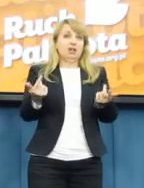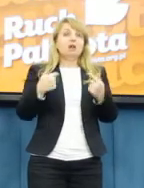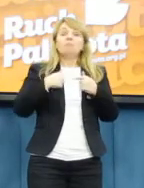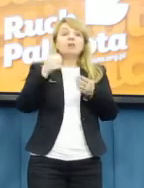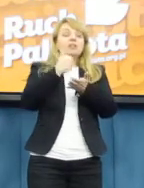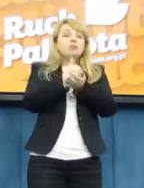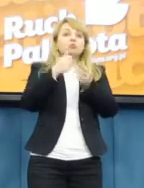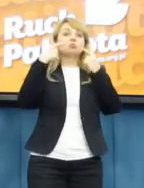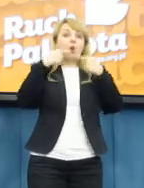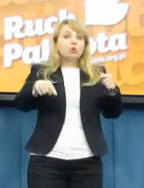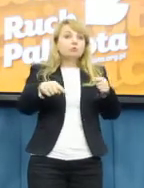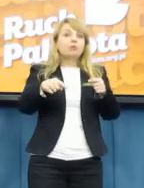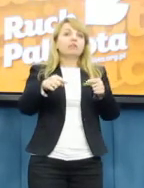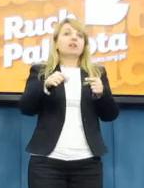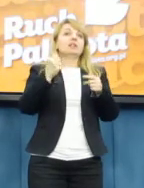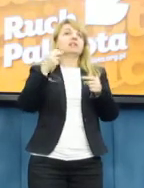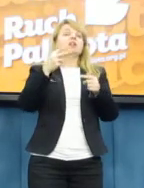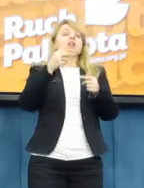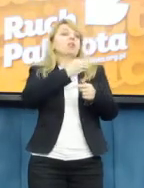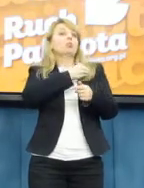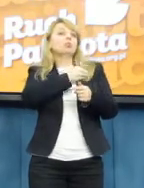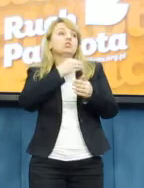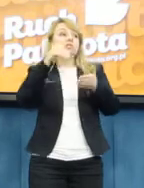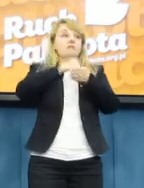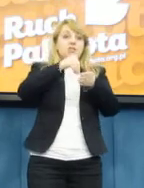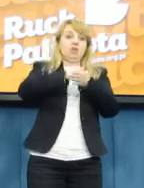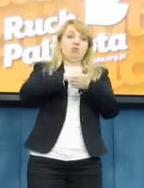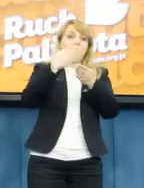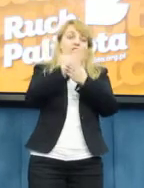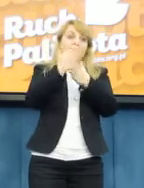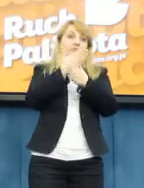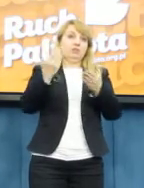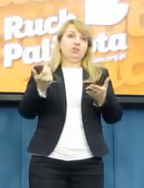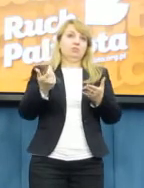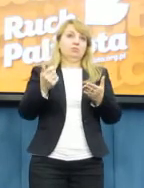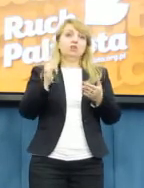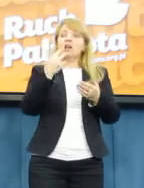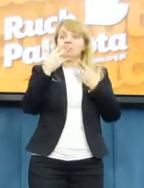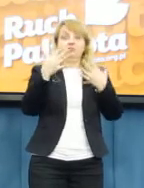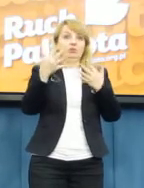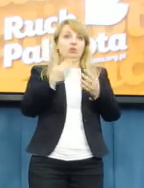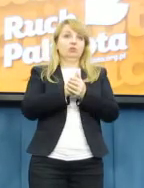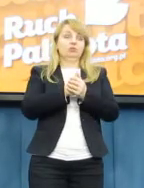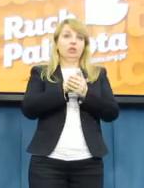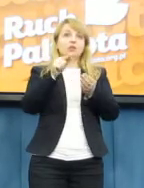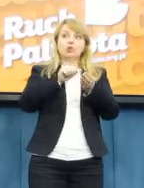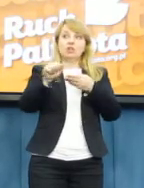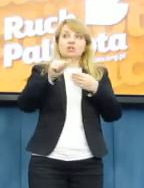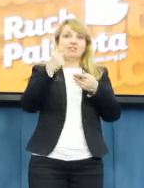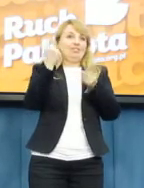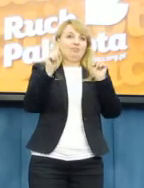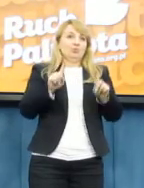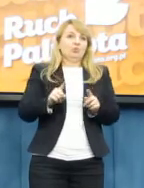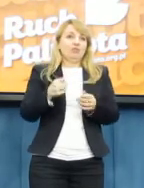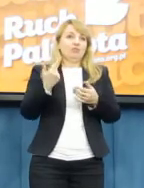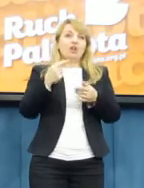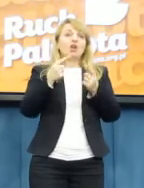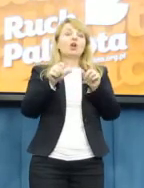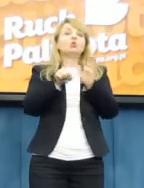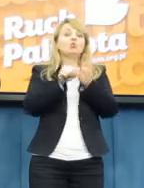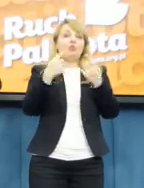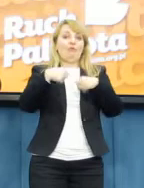nierzetelne zachowanie tych podmiotów gospodarczych, u których coś kupujemy, jakąś usługę czy jakiś towar. Kompletny absurd. Również